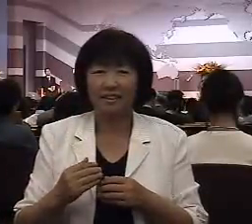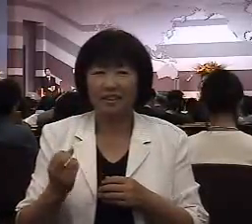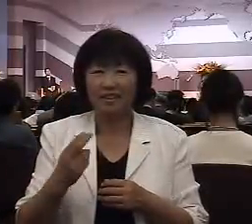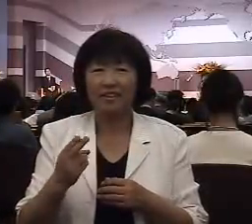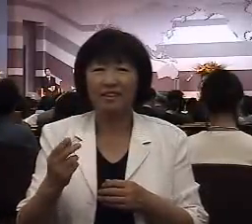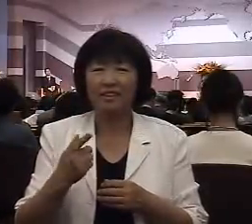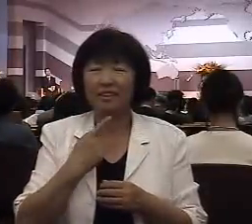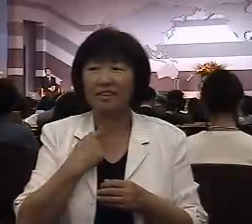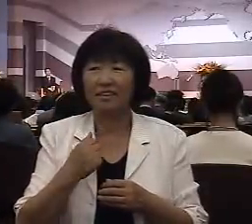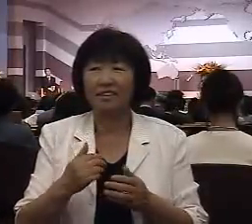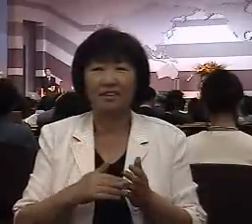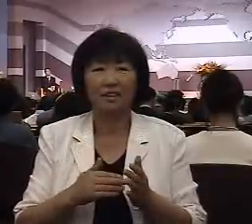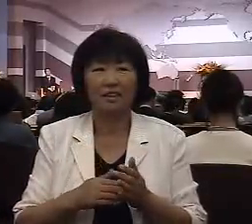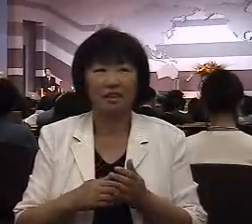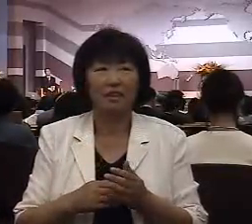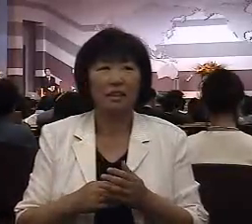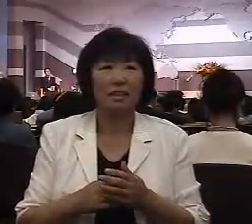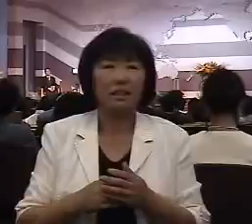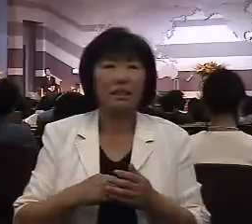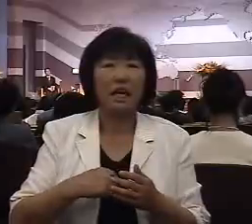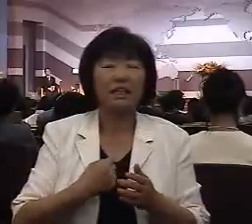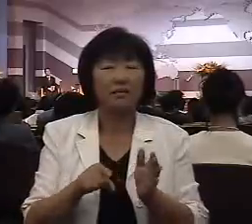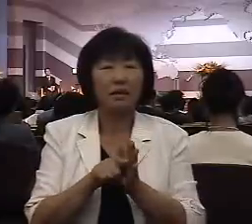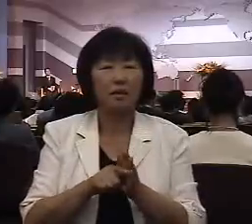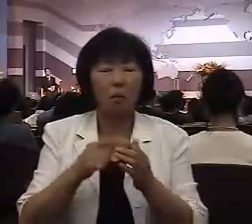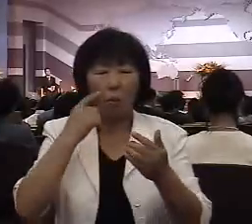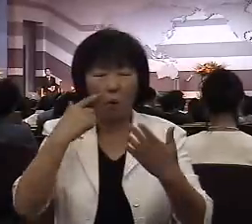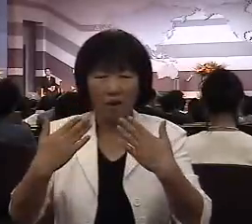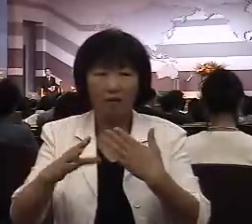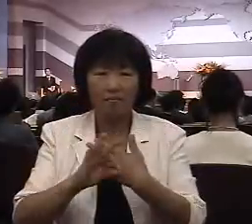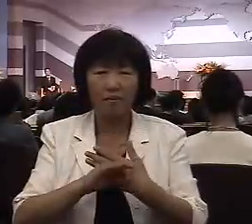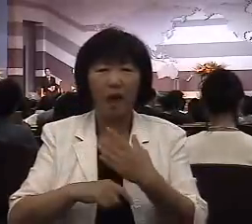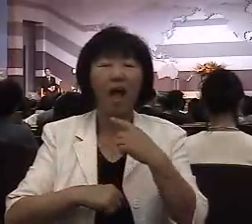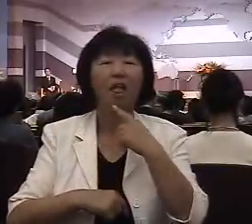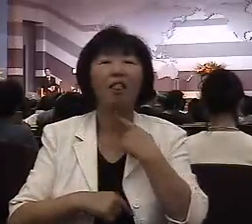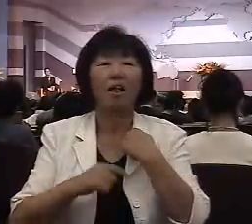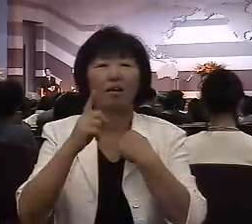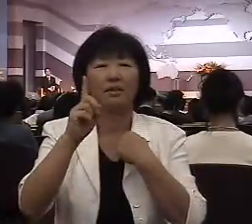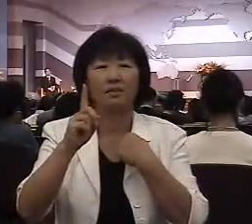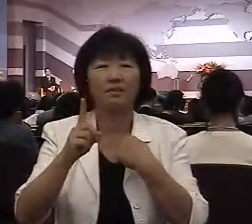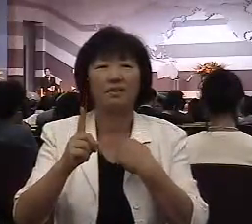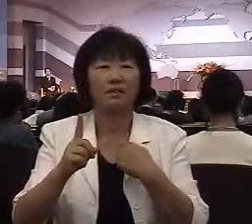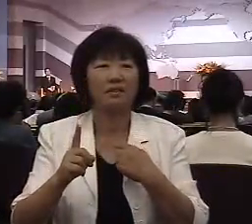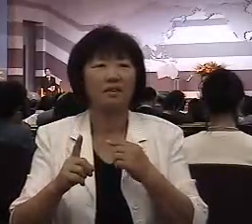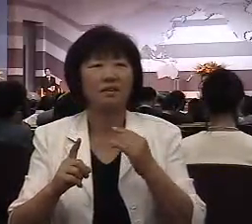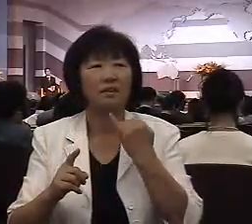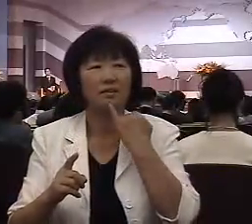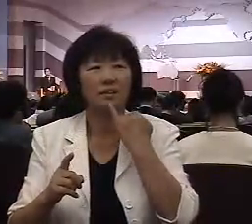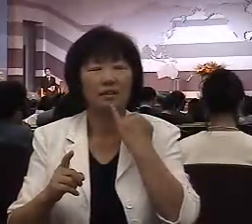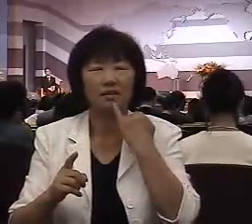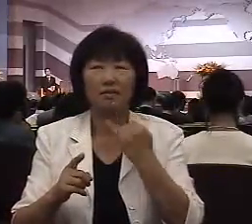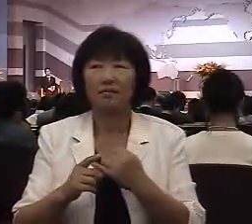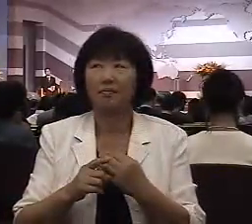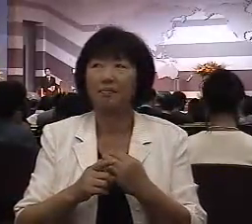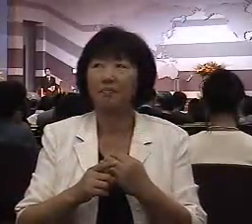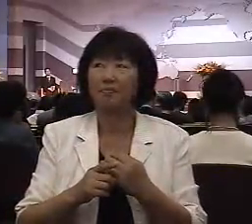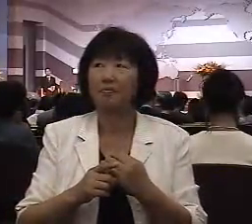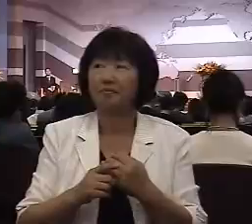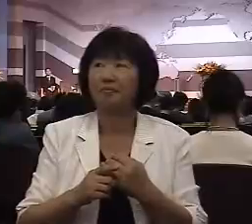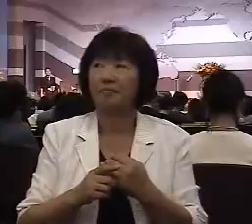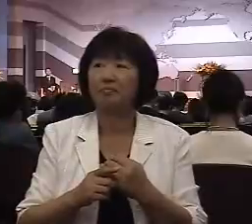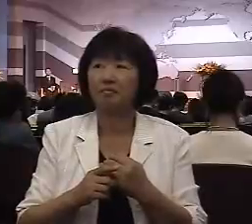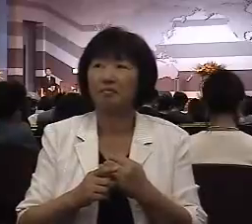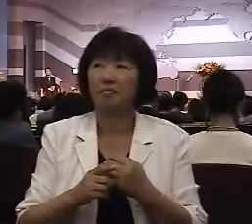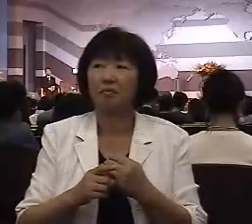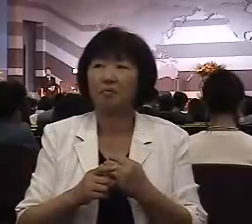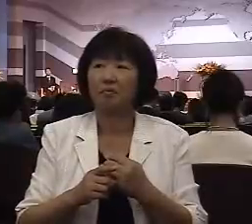예배 6시 20분 정각에 우리 할아버지 할머니 세대 엄마 아빠 청년들 자녀들이 한 자리에